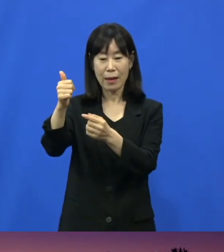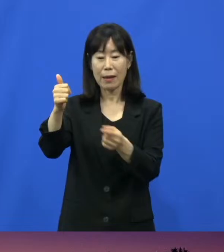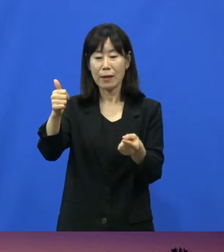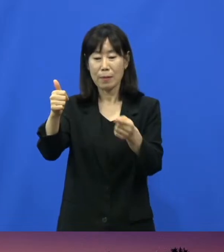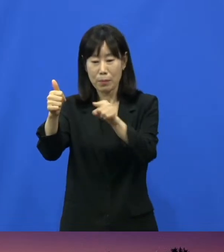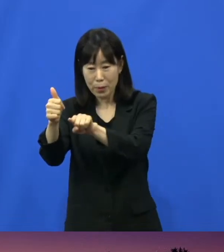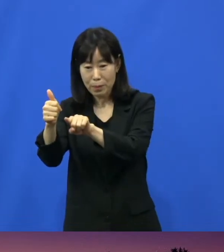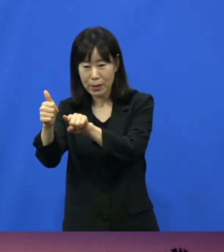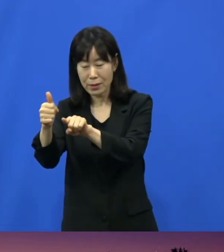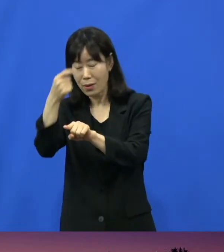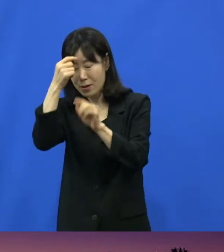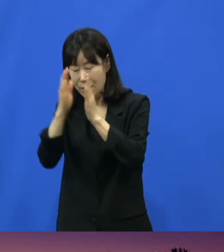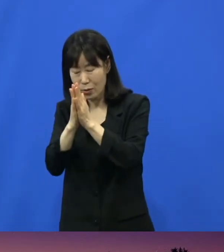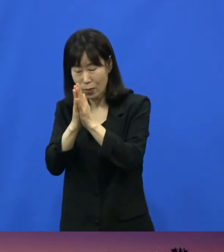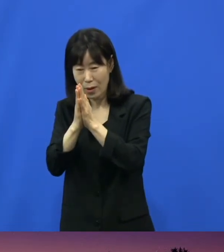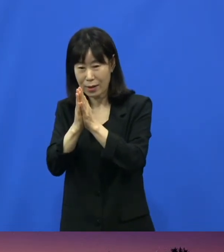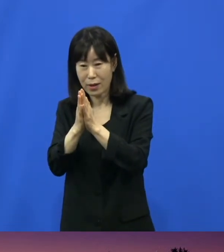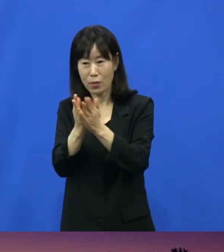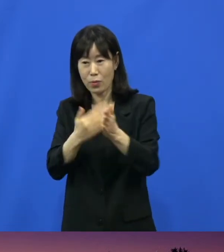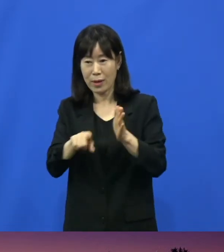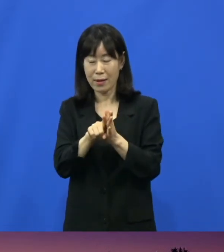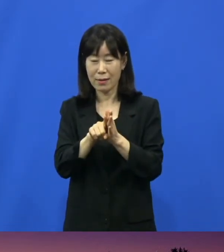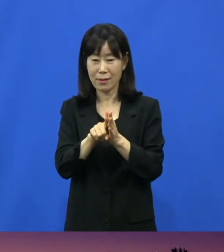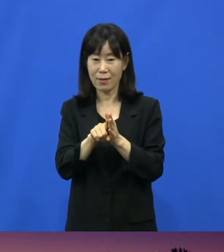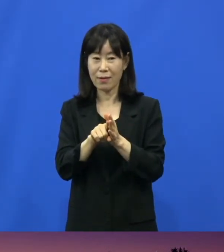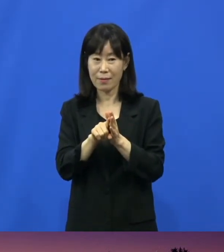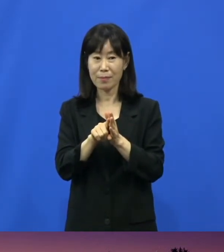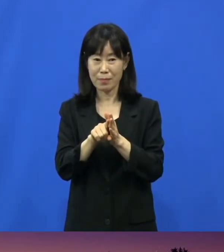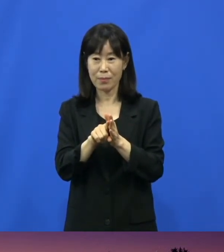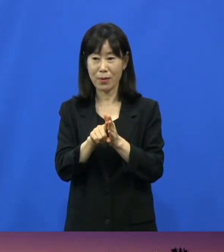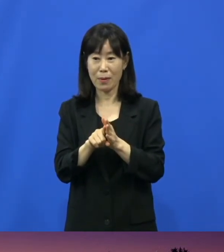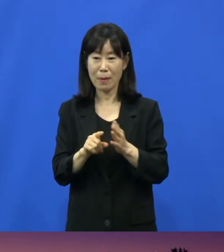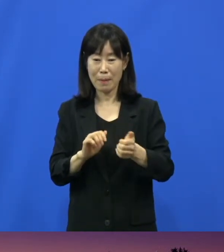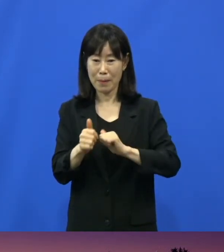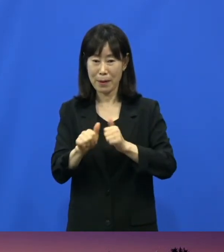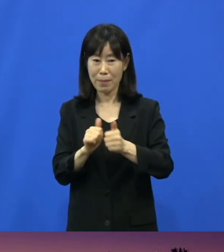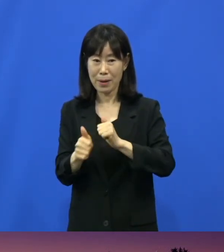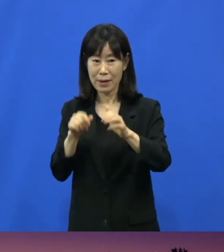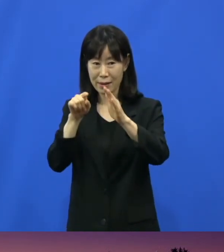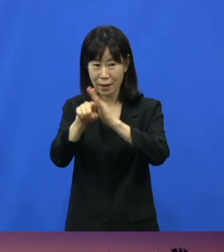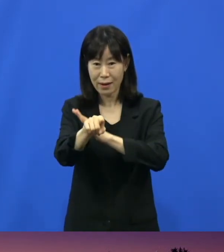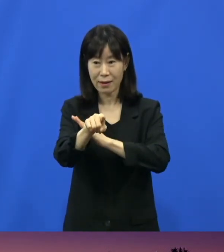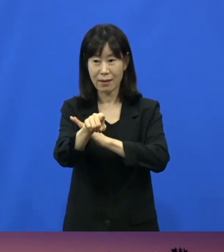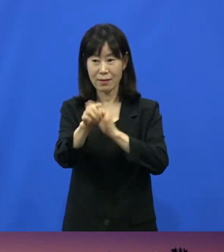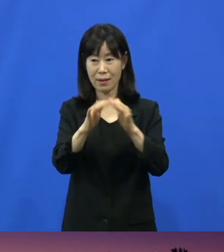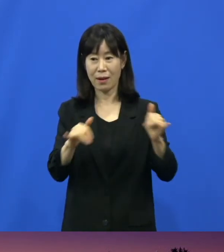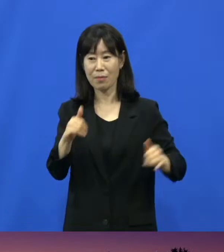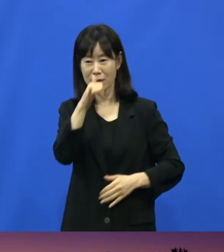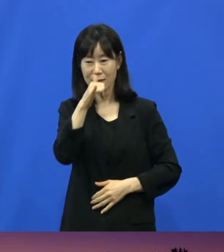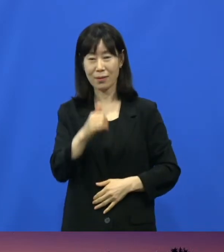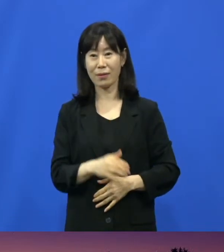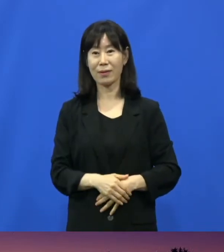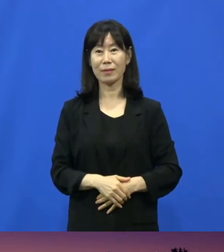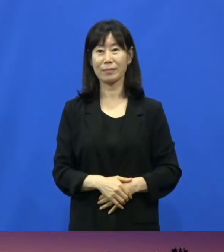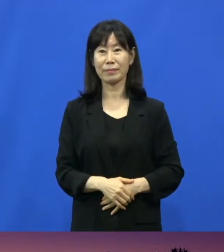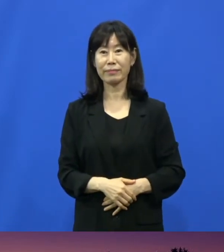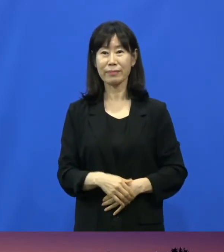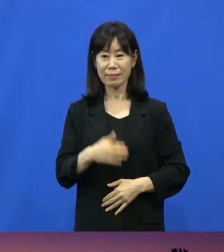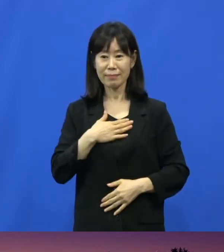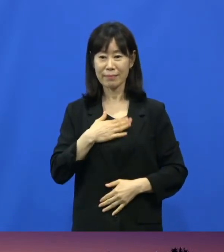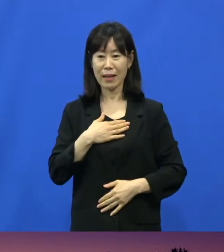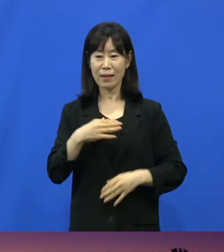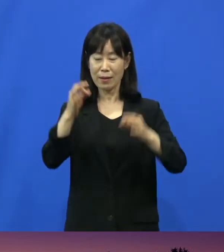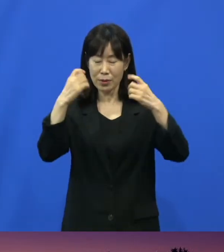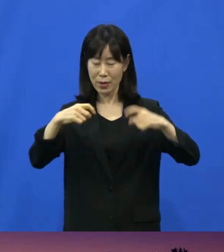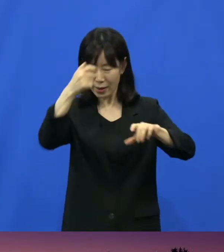해달라고 그러고 저는요 매 철야마다 안수기도 하고 싶어요. 뭐 여러분들 문제 있는 분들 막 그냥